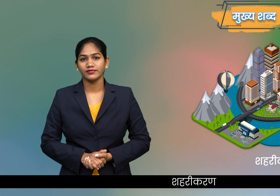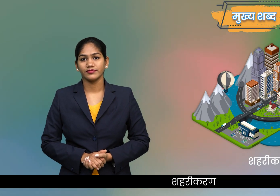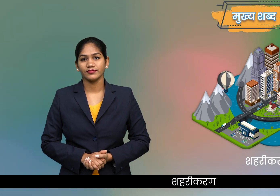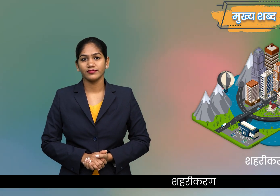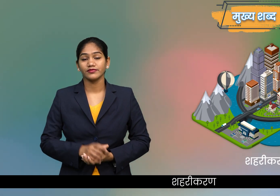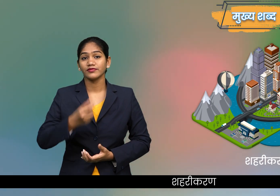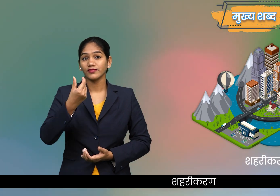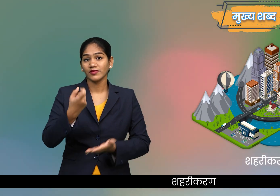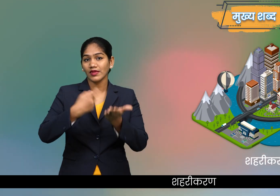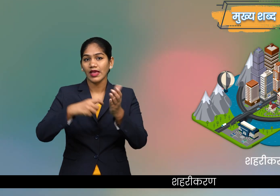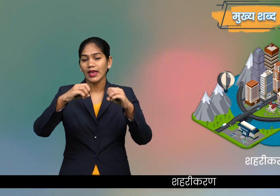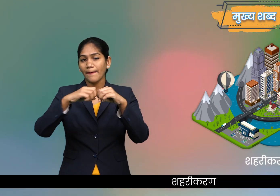शहरीकरण